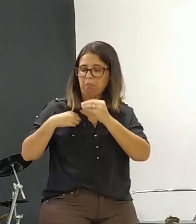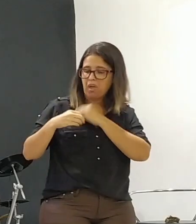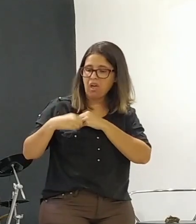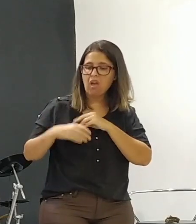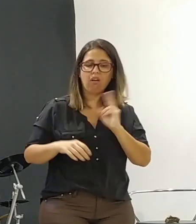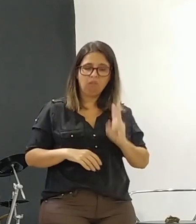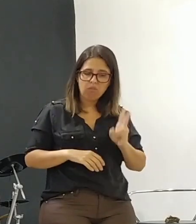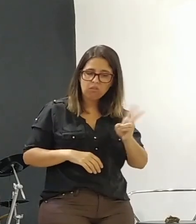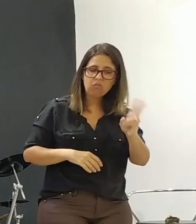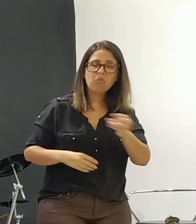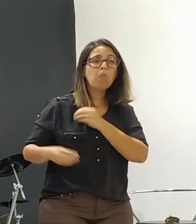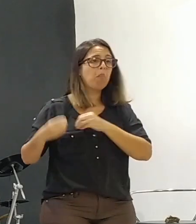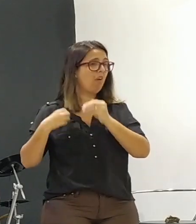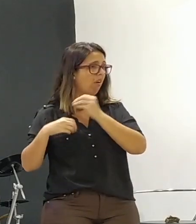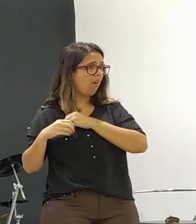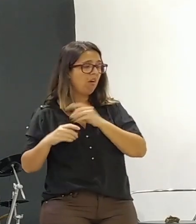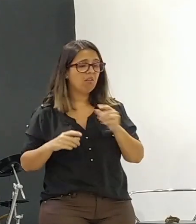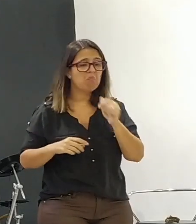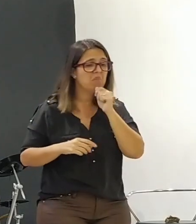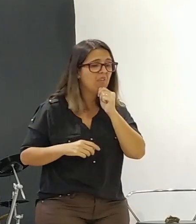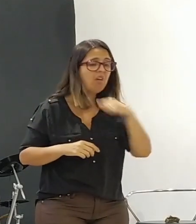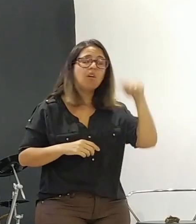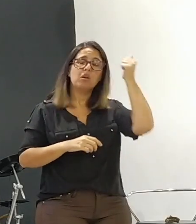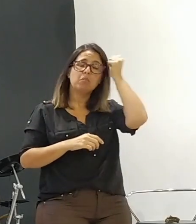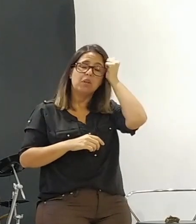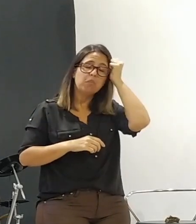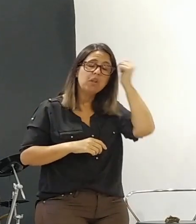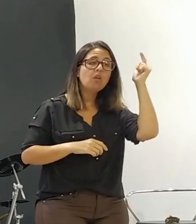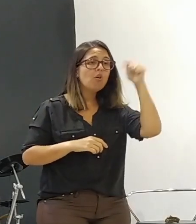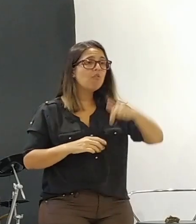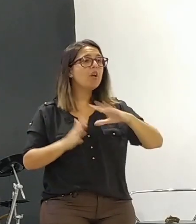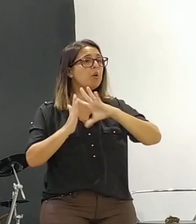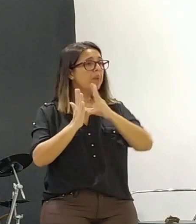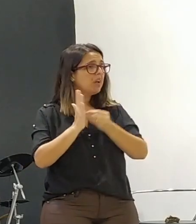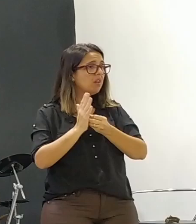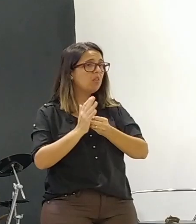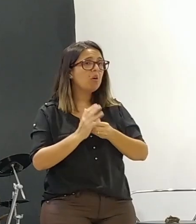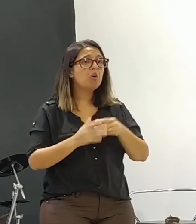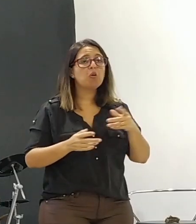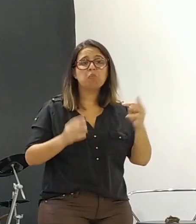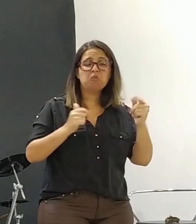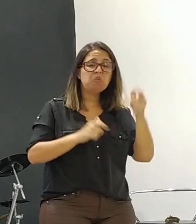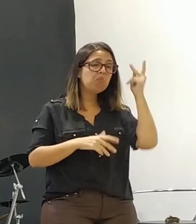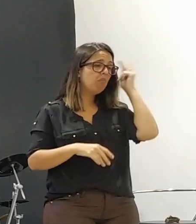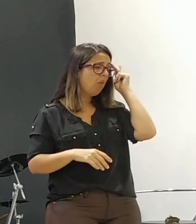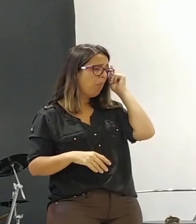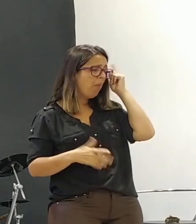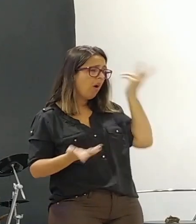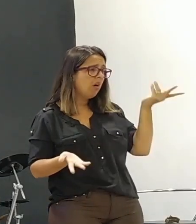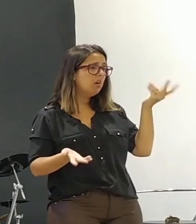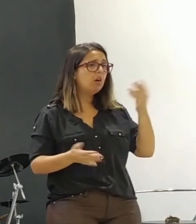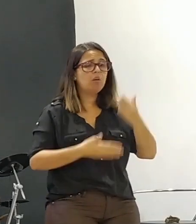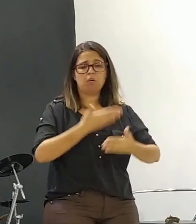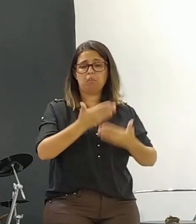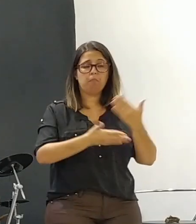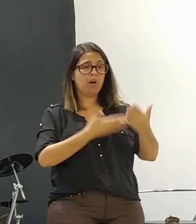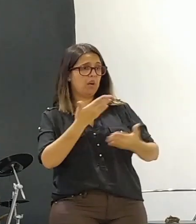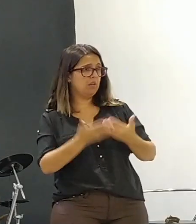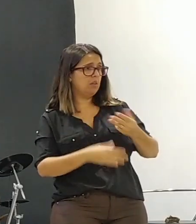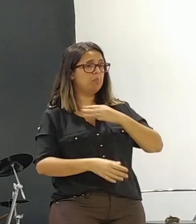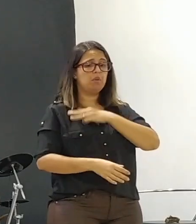continua pecando, não se arrepende, vem para a igreja como se tudo fosse normal, né? Participa